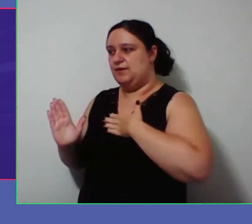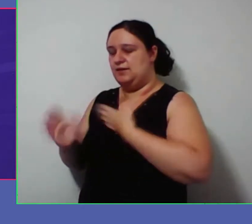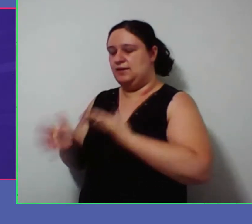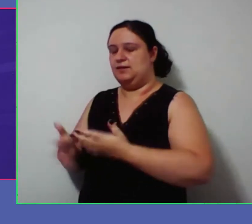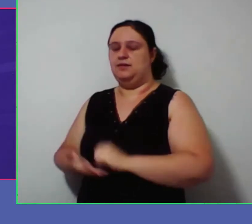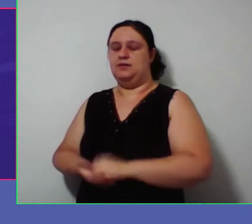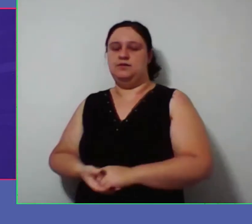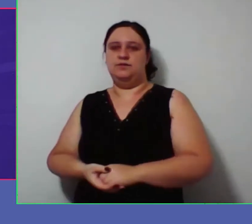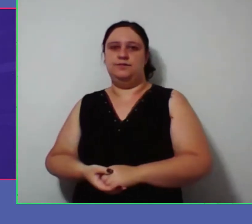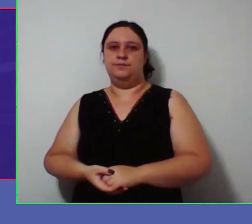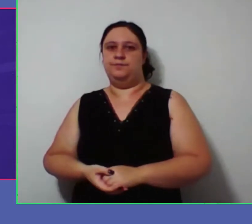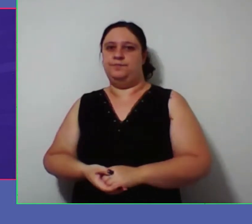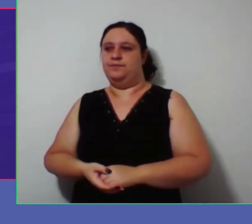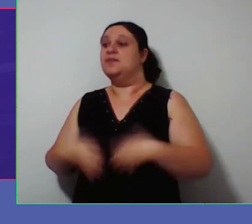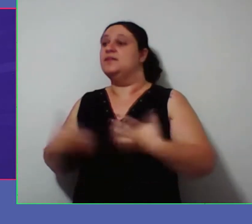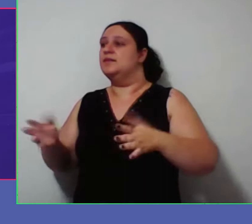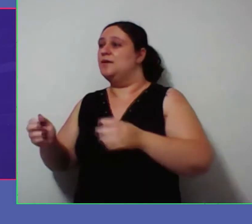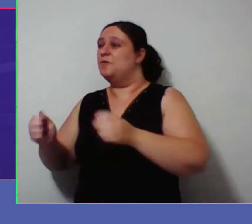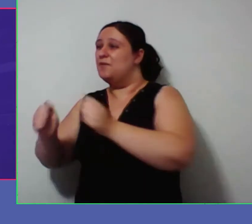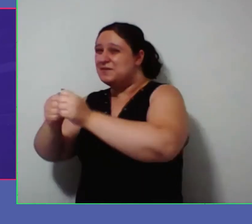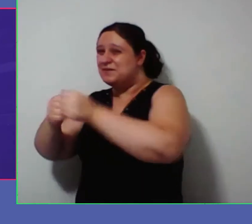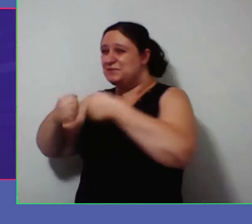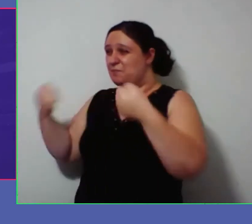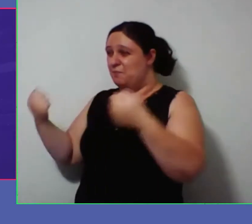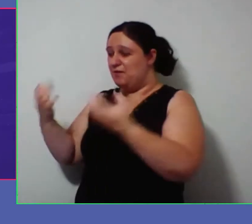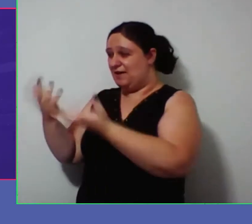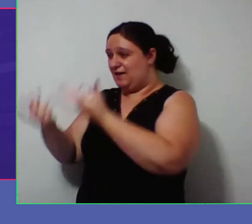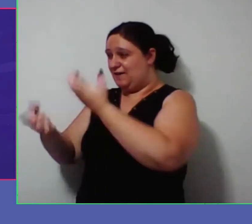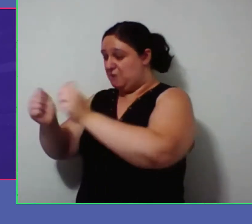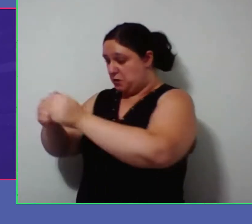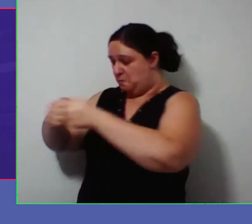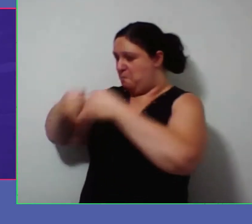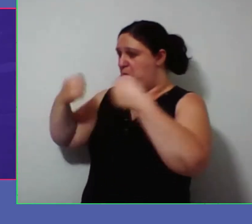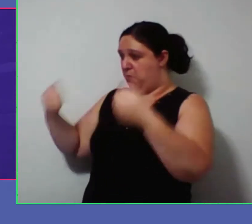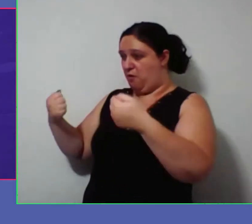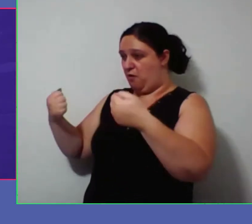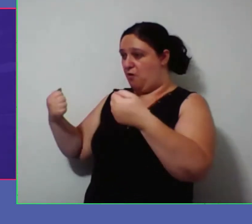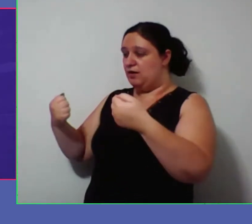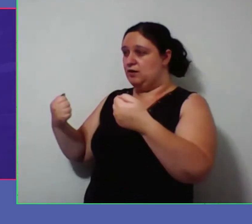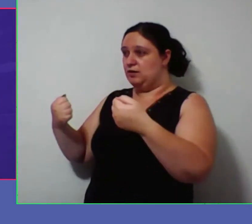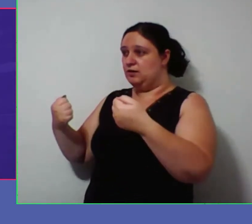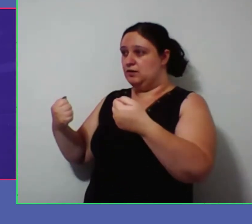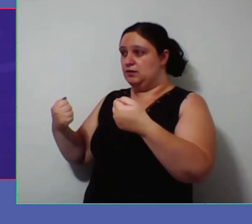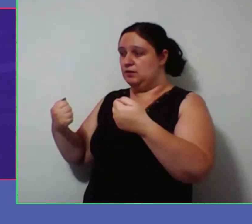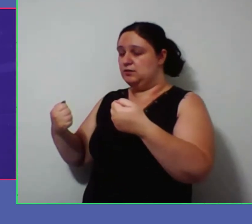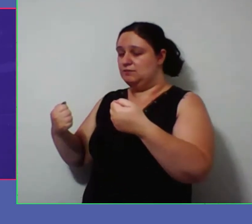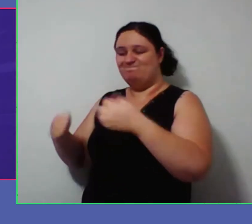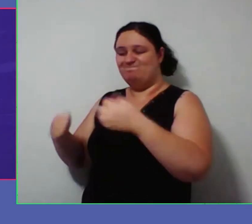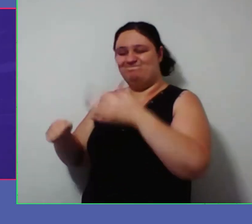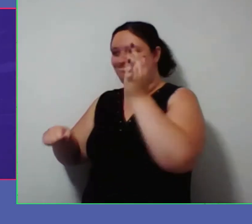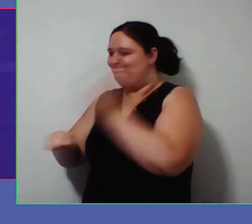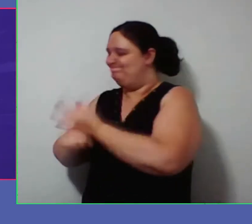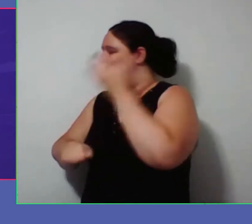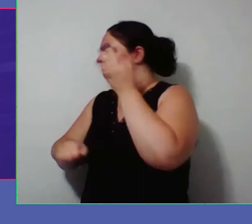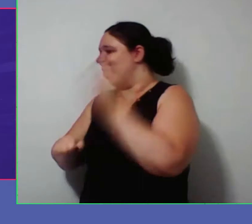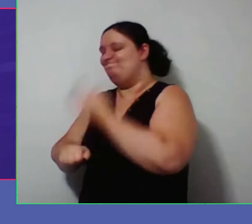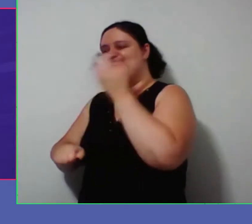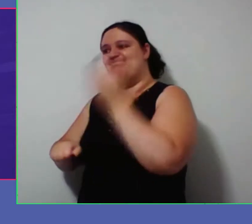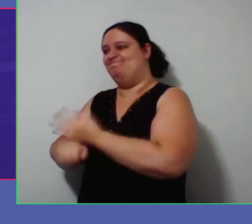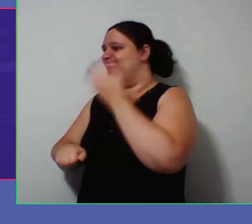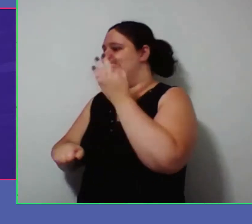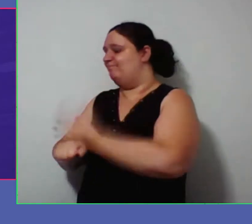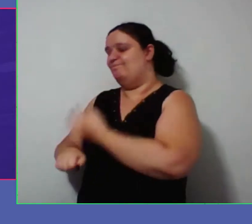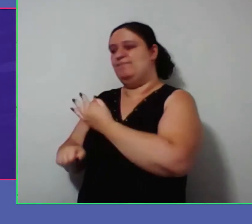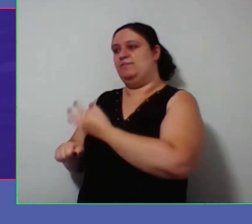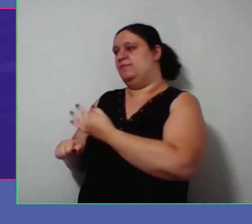as portas do inferno, ou as portas do Hades, não prevalecerão contra